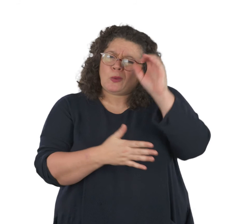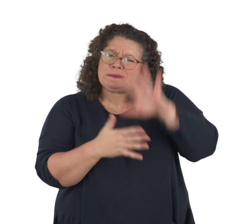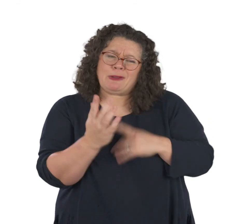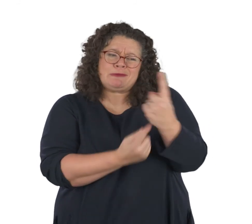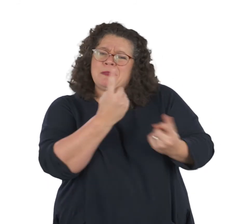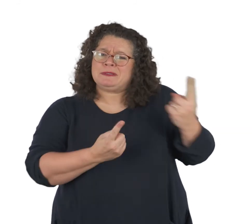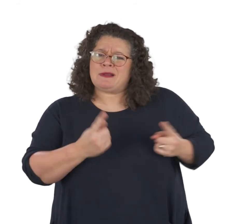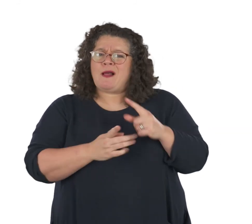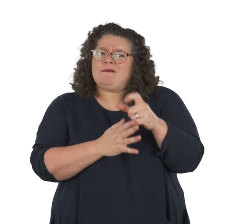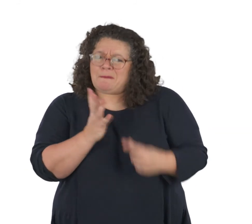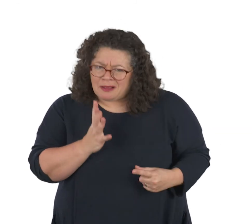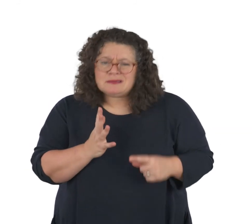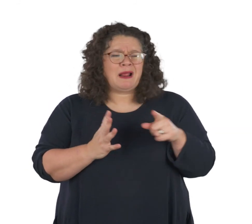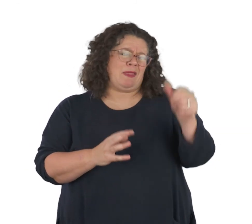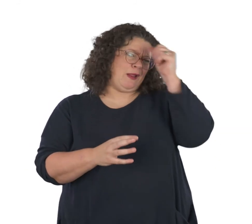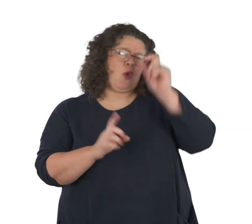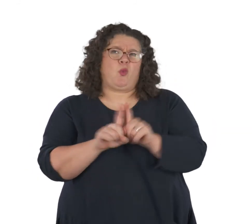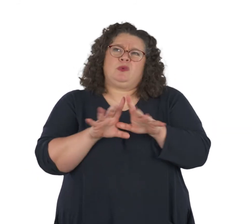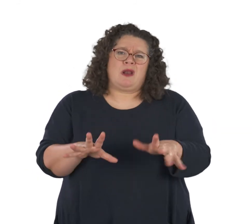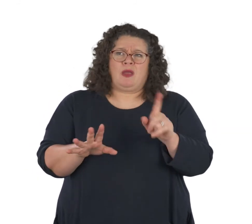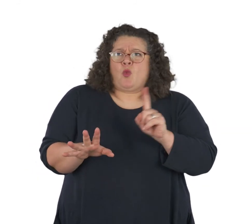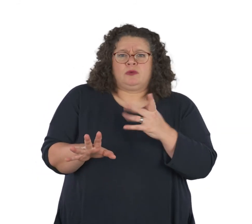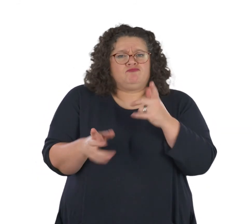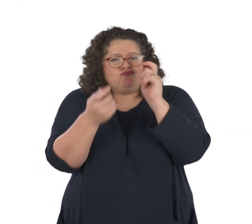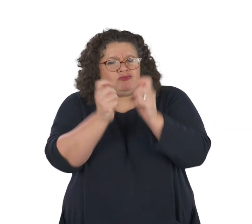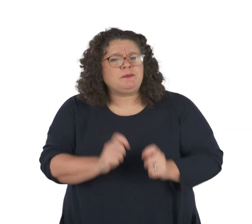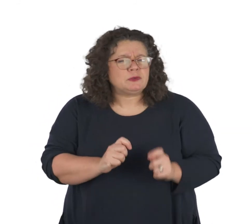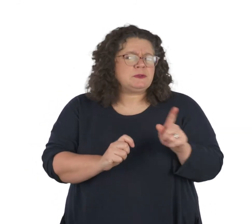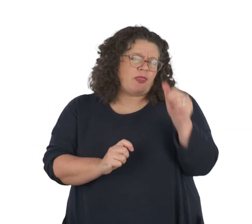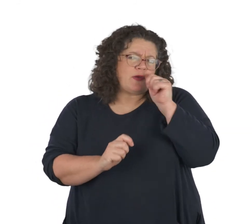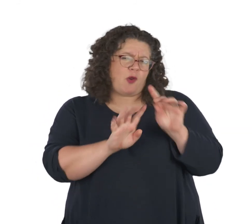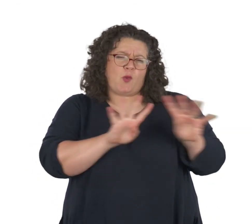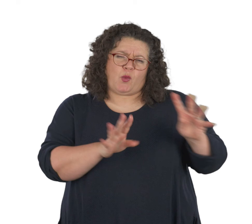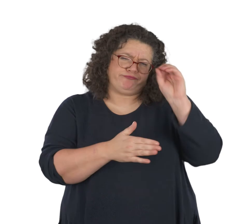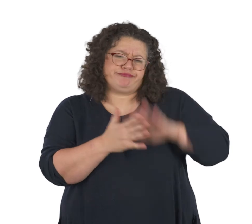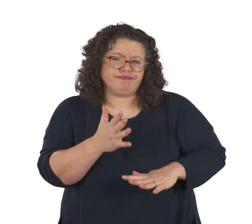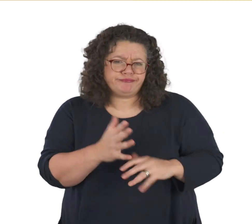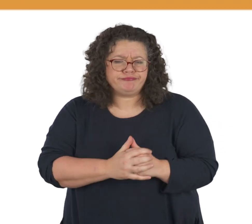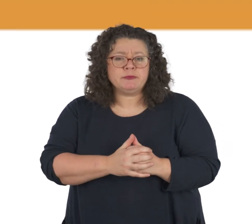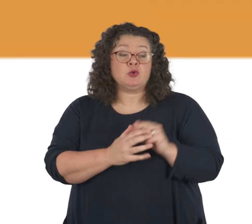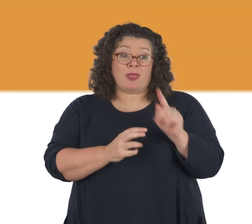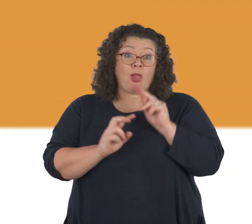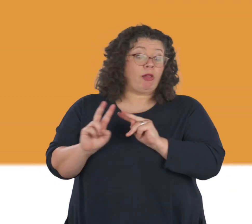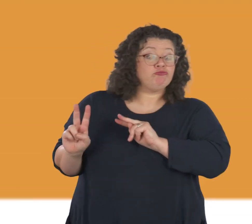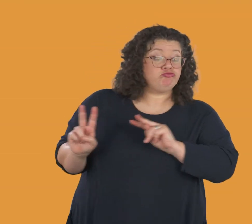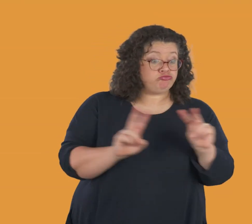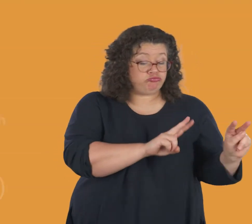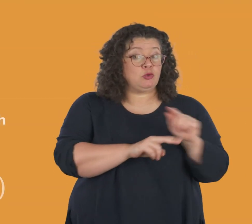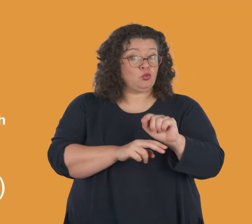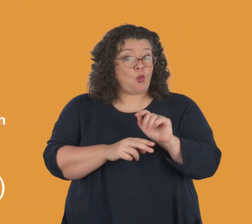Byddant yn adolygu eich cais yn erbyn meini prawf y Gronfa. Byddwn yn rhoi gwybod i chi am y penderfyniad. Os